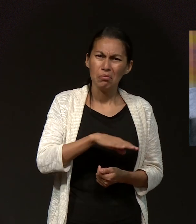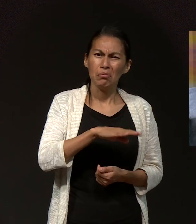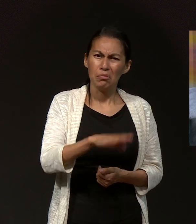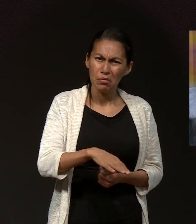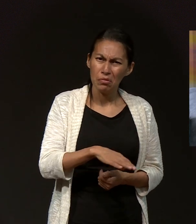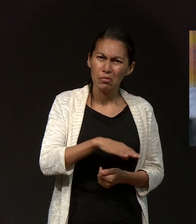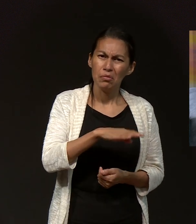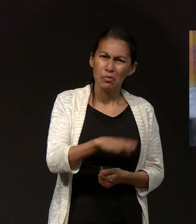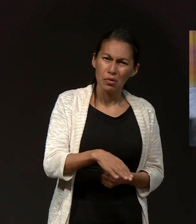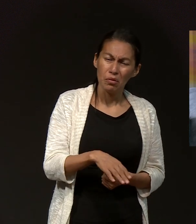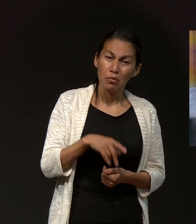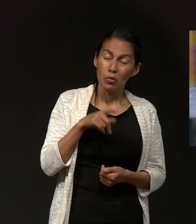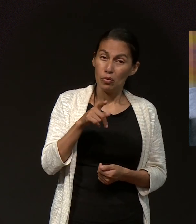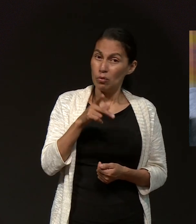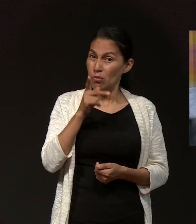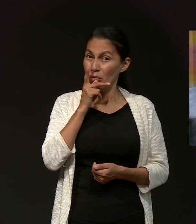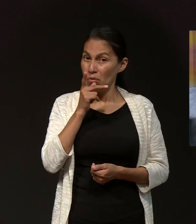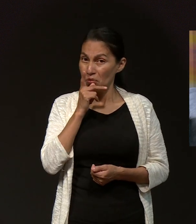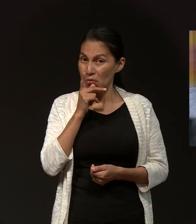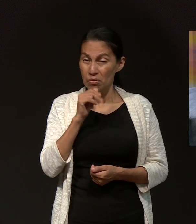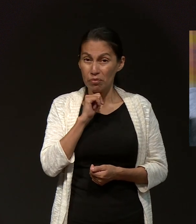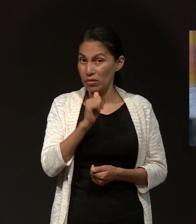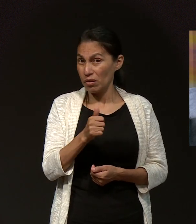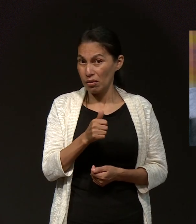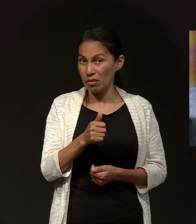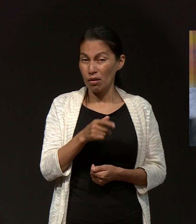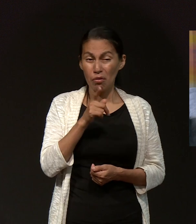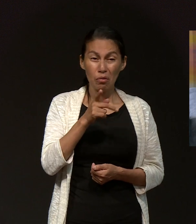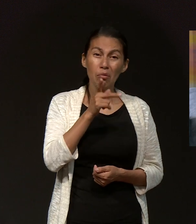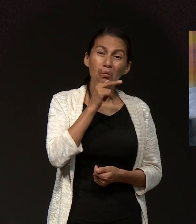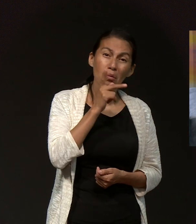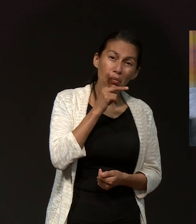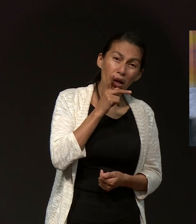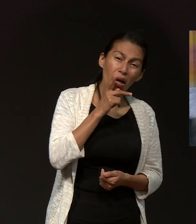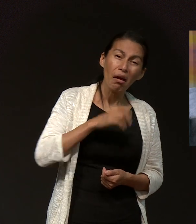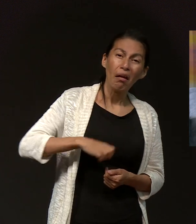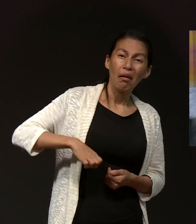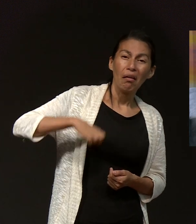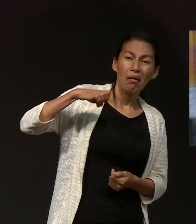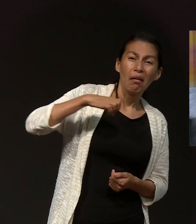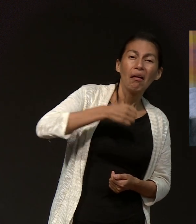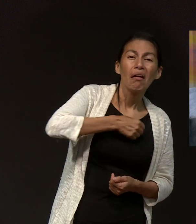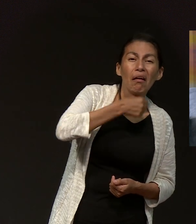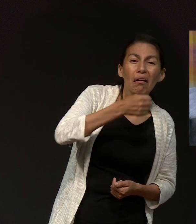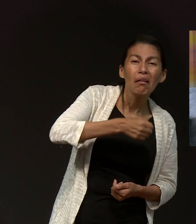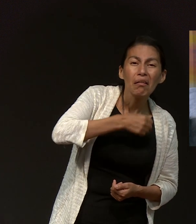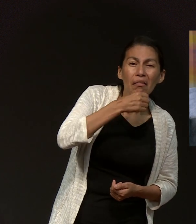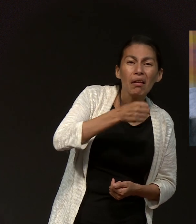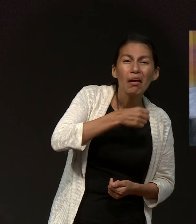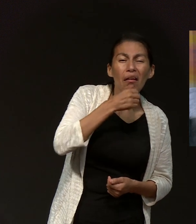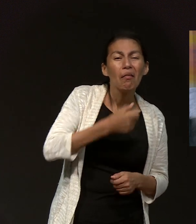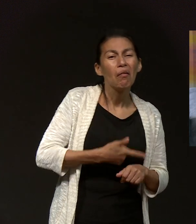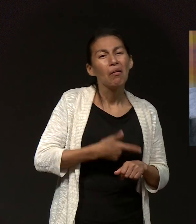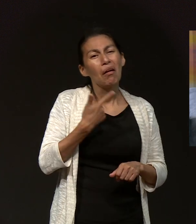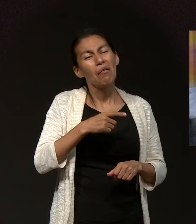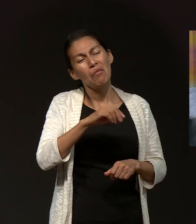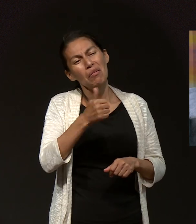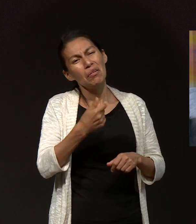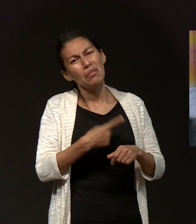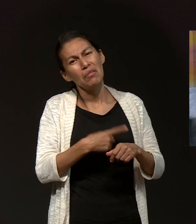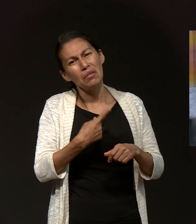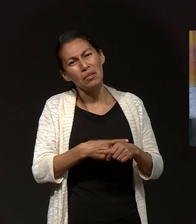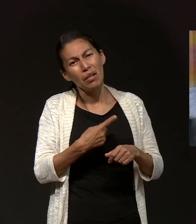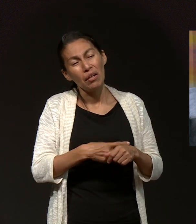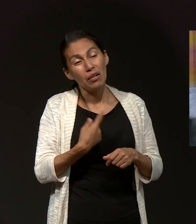les pasan a los pacientes, todas les han pasado, todas las complicaciones. Y siendo una persona con tanto riesgo por la edad, por las condiciones, sigue